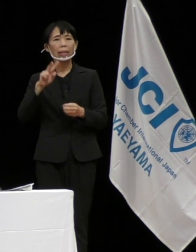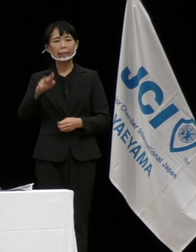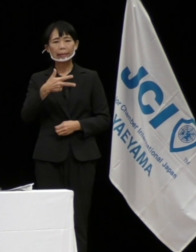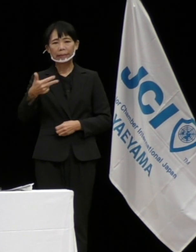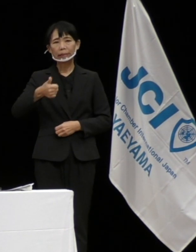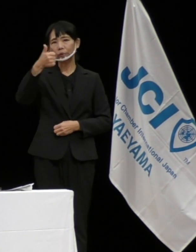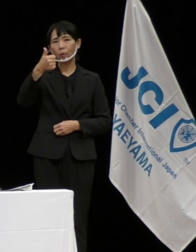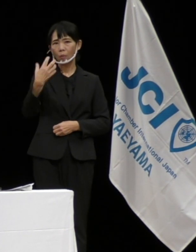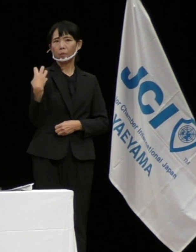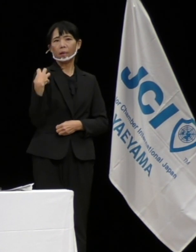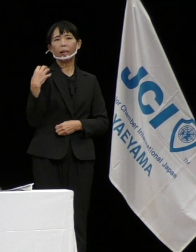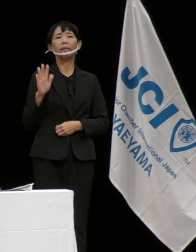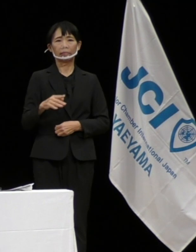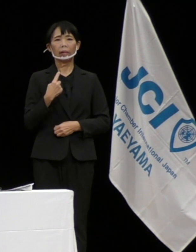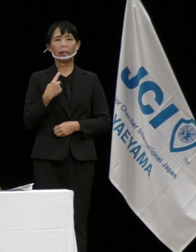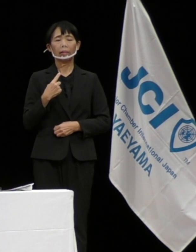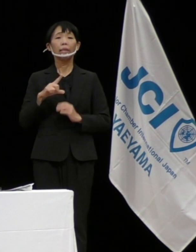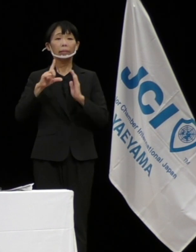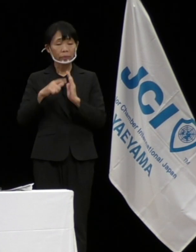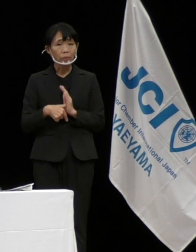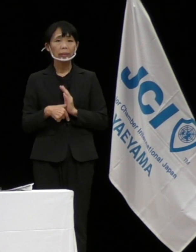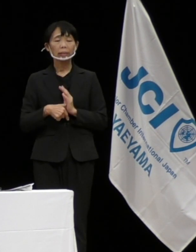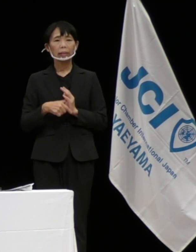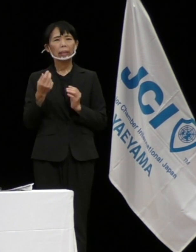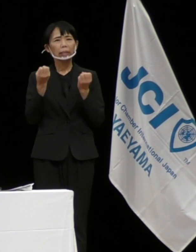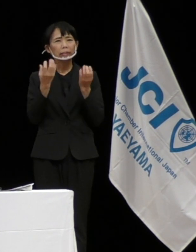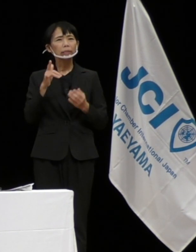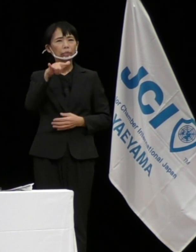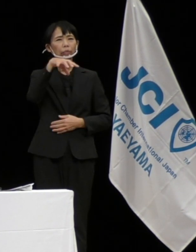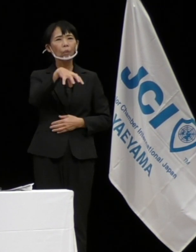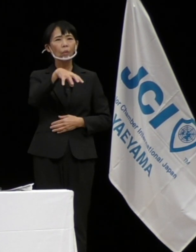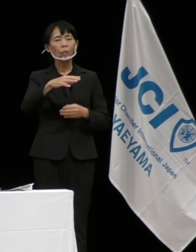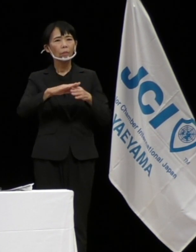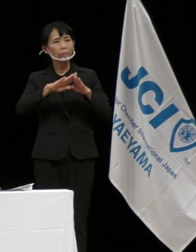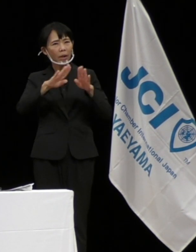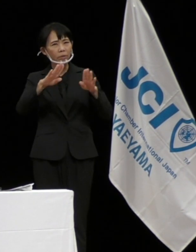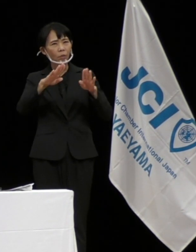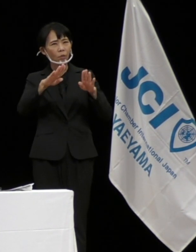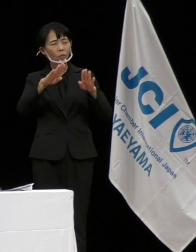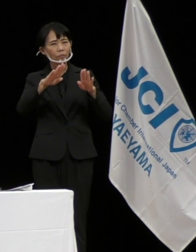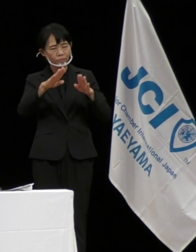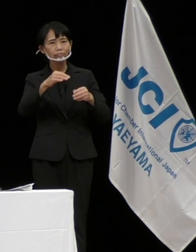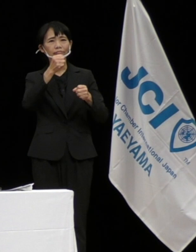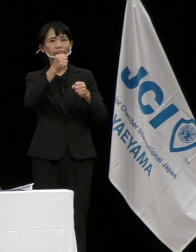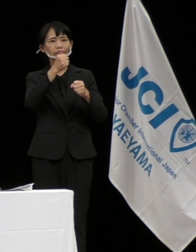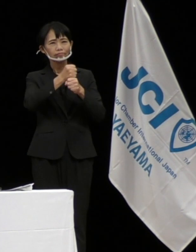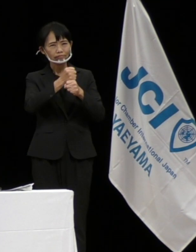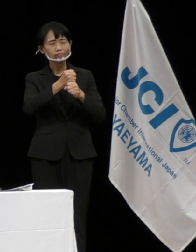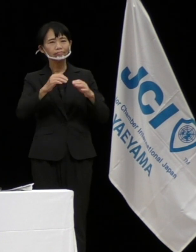務めさせていただきましたがその際銀新空港の開港という大きなイベントがありまし